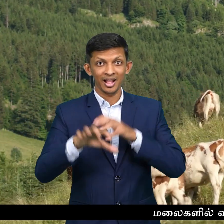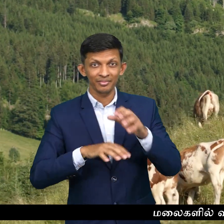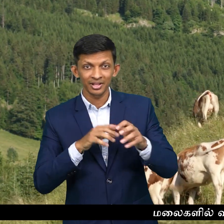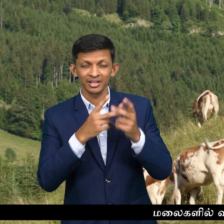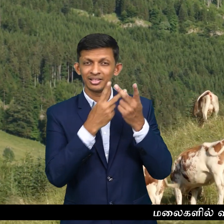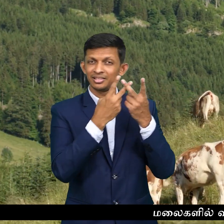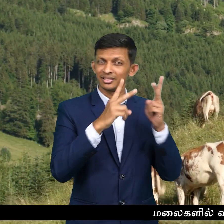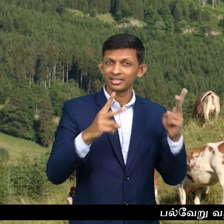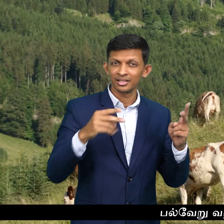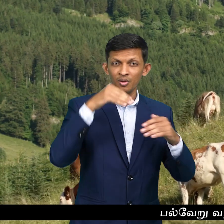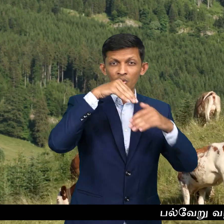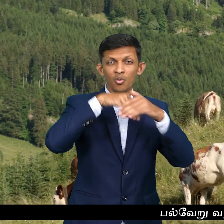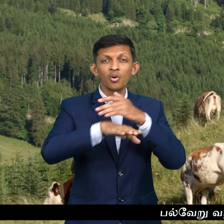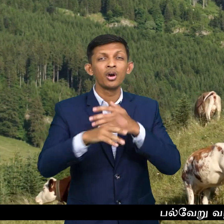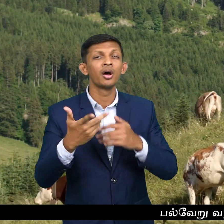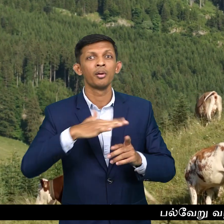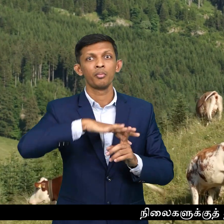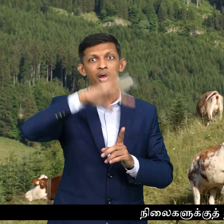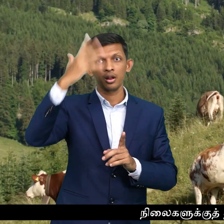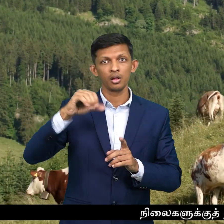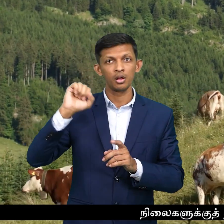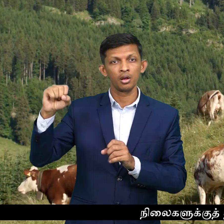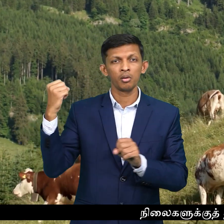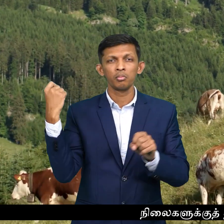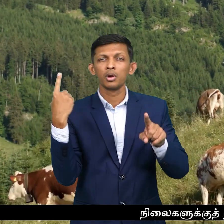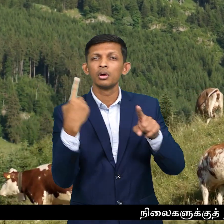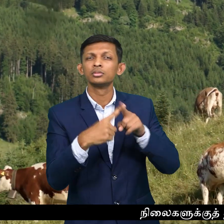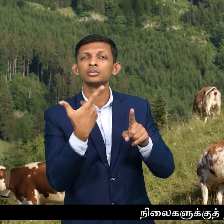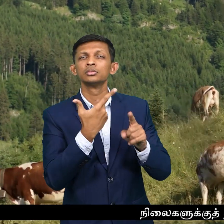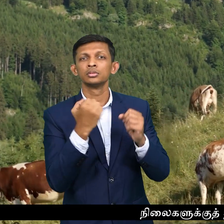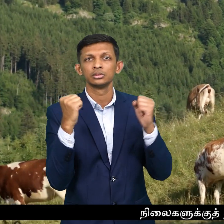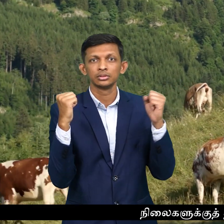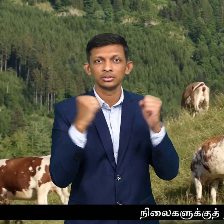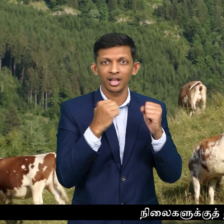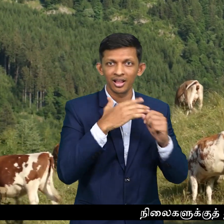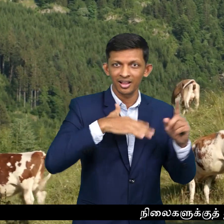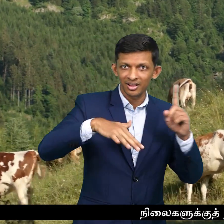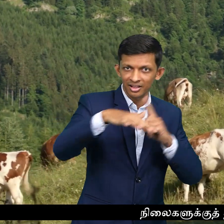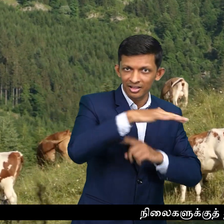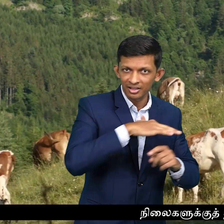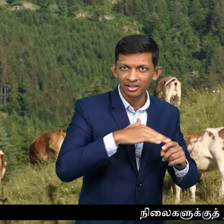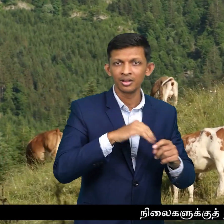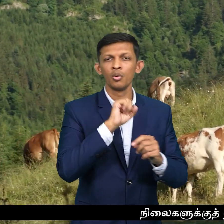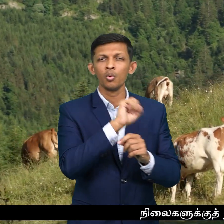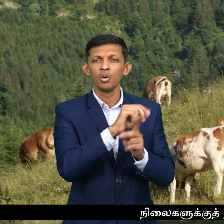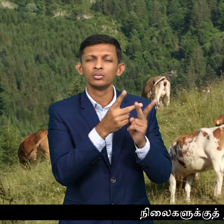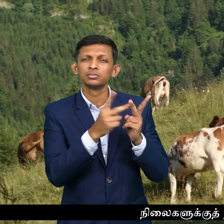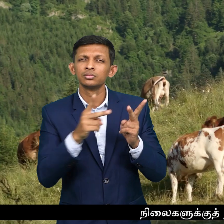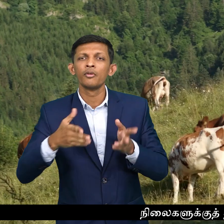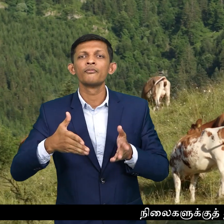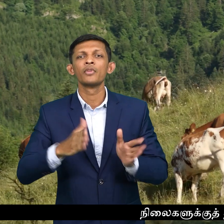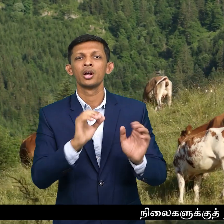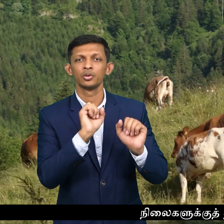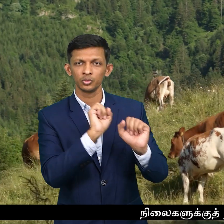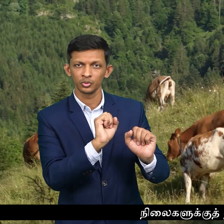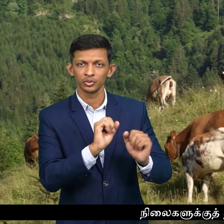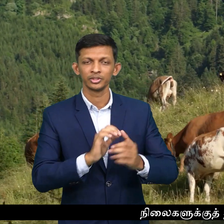மலைகளில் வாழும் விலங்குகள் பல்வேறு வழிகளில் குளிர்ந்த நிலைகளுக்கு தழுவி வாழ்கின்றன.